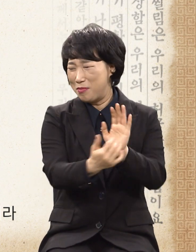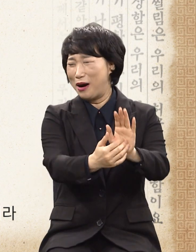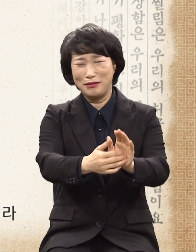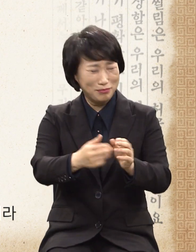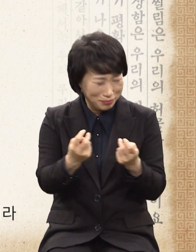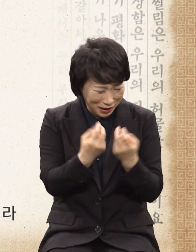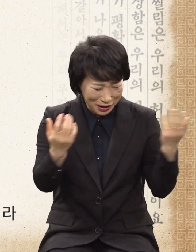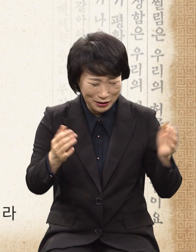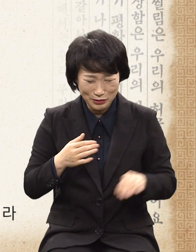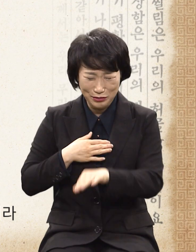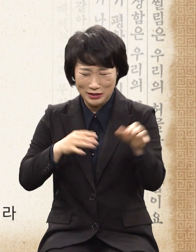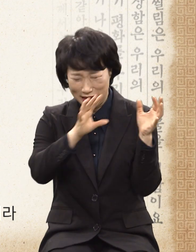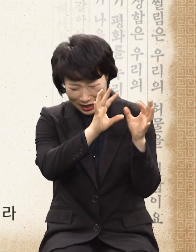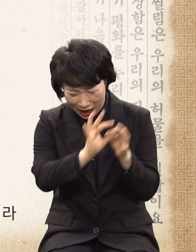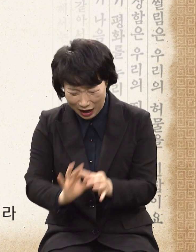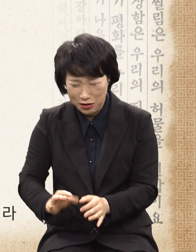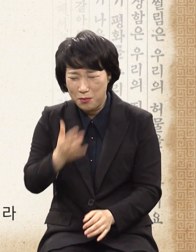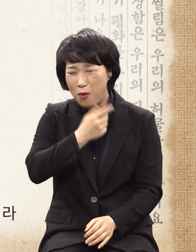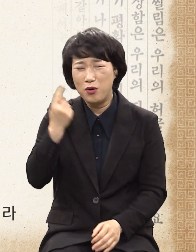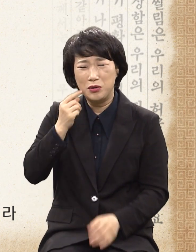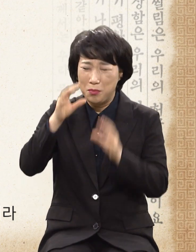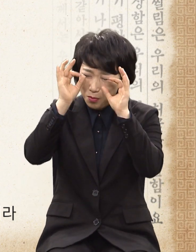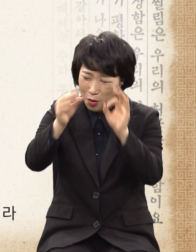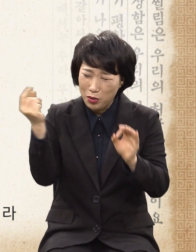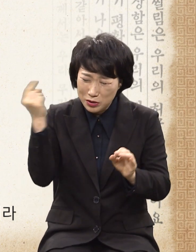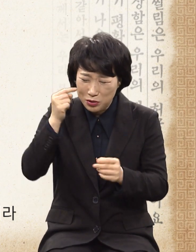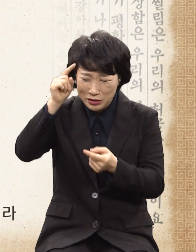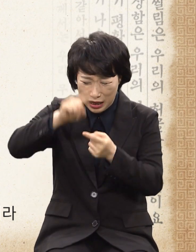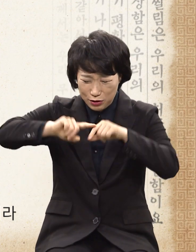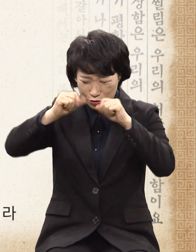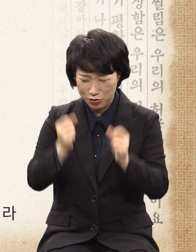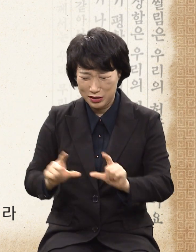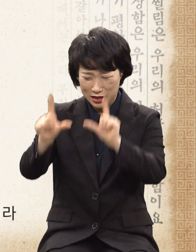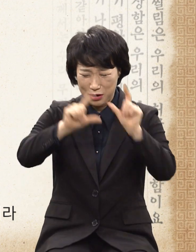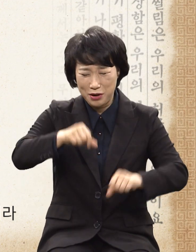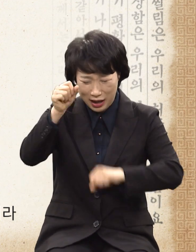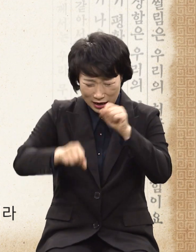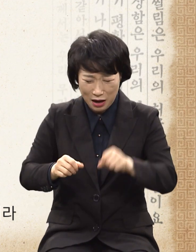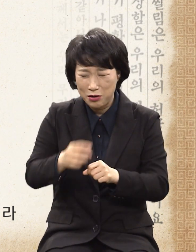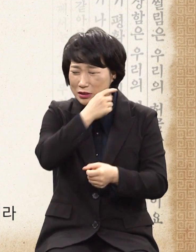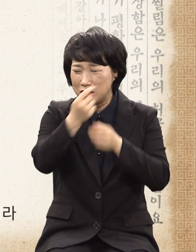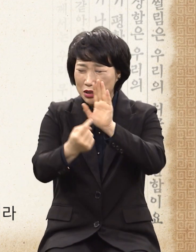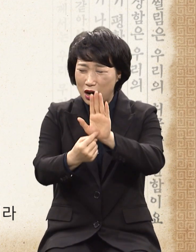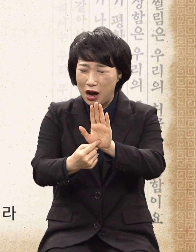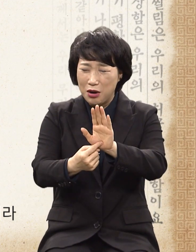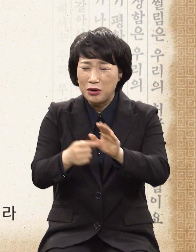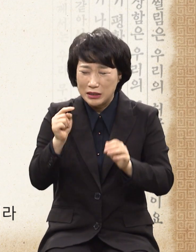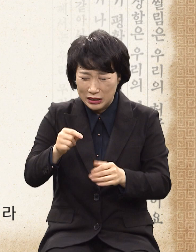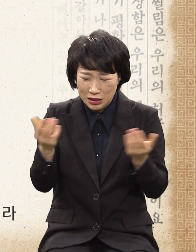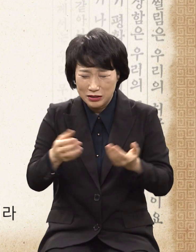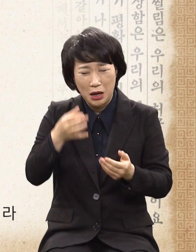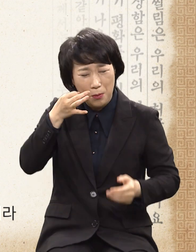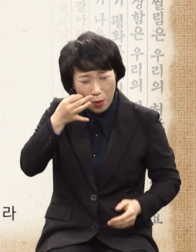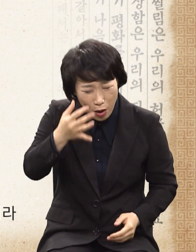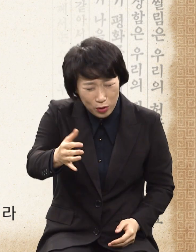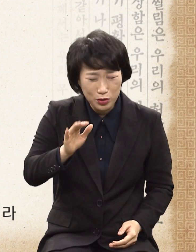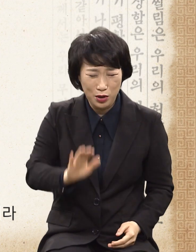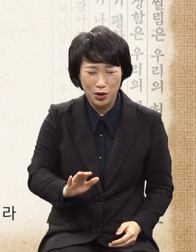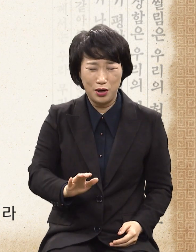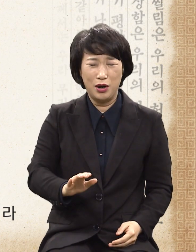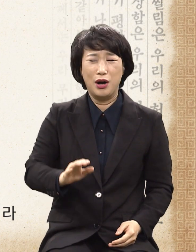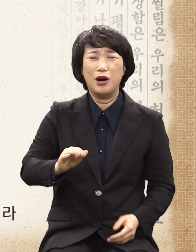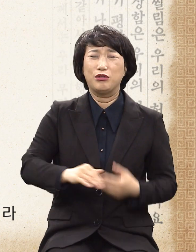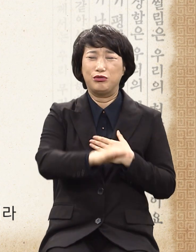없습니다. 우리는 계속 복음을 듣고 복음대로 살고 복음을 행하고 복음을 증거하고 복음의 역사를 드러냄으로